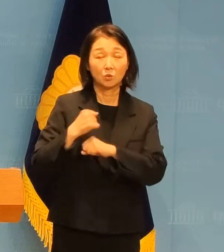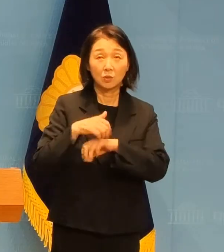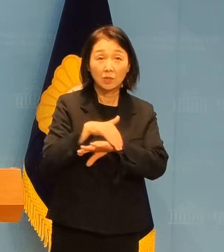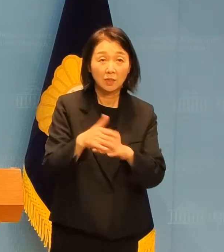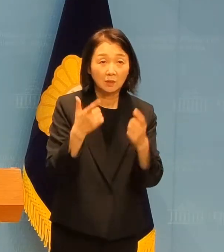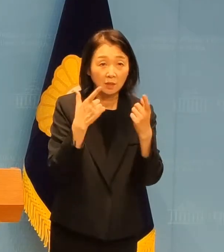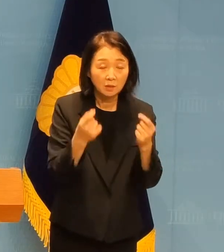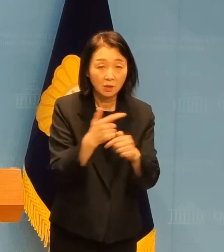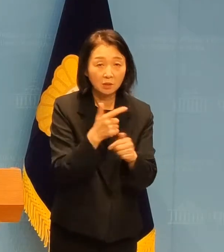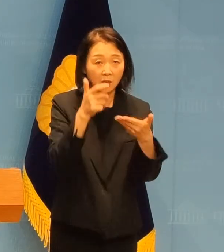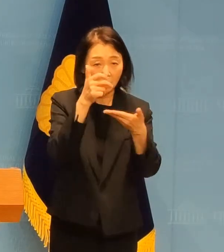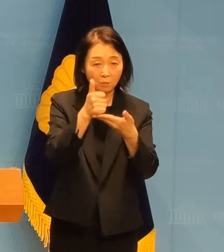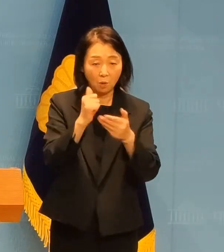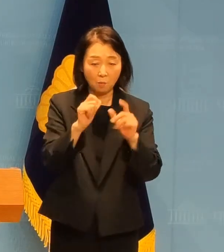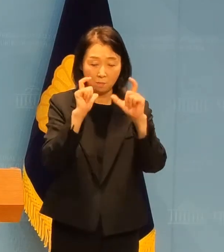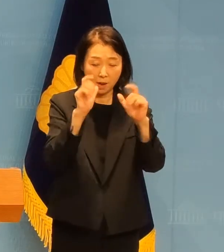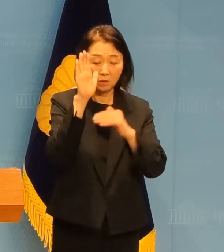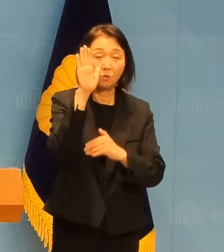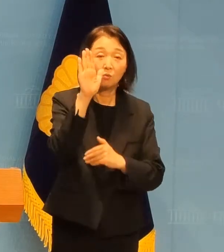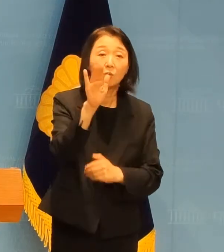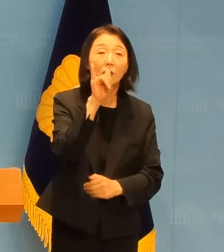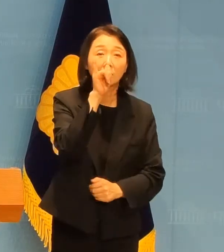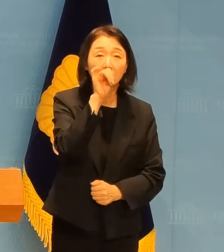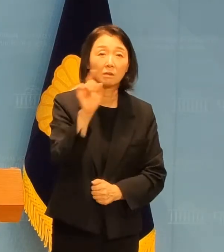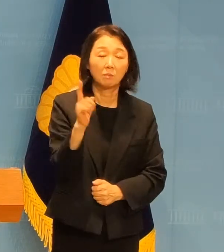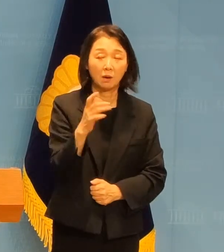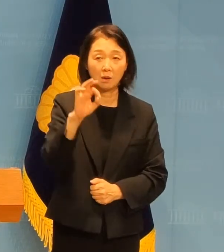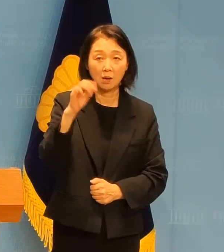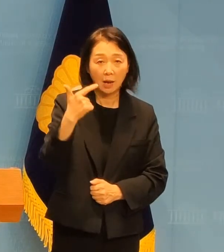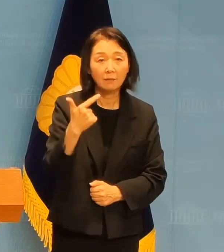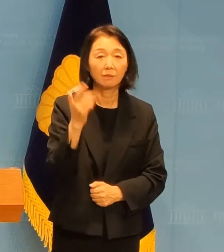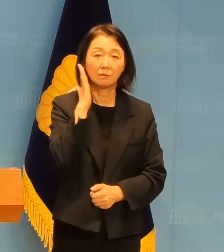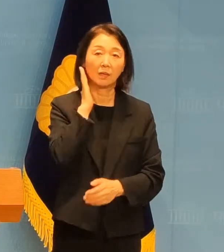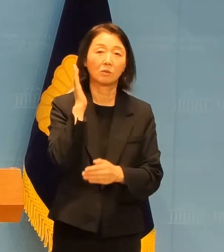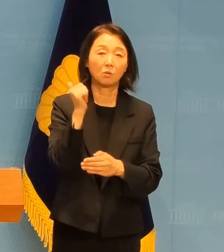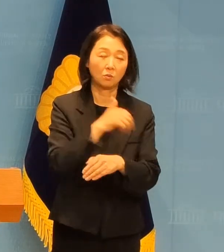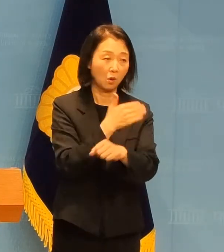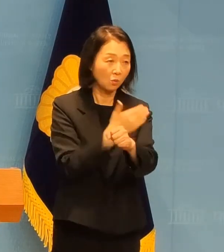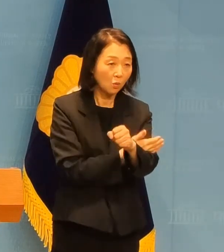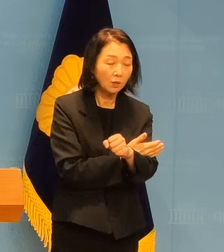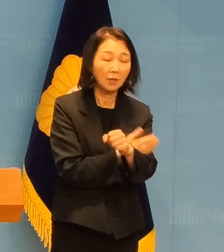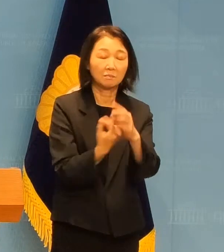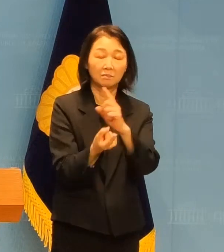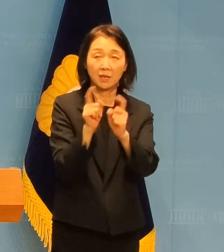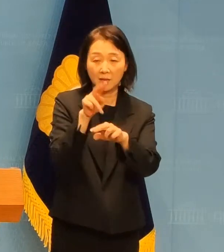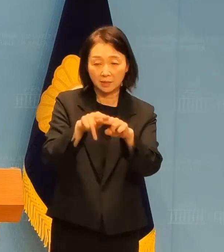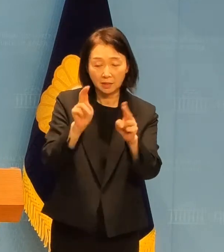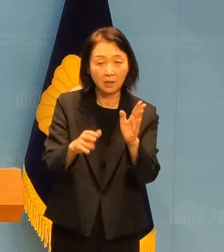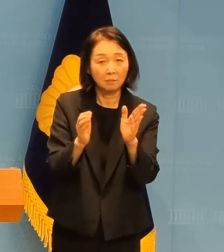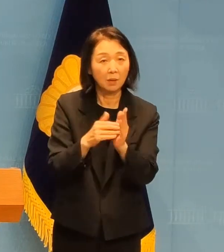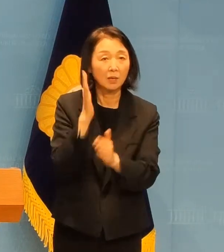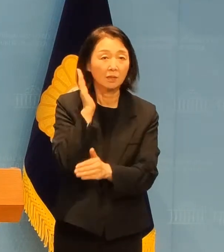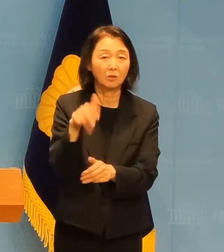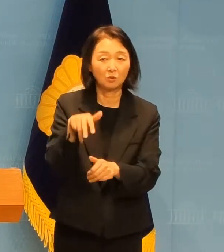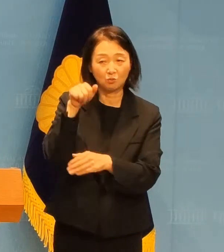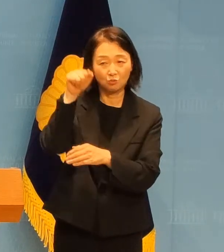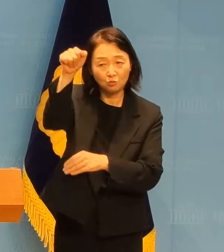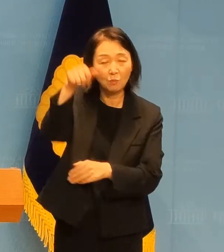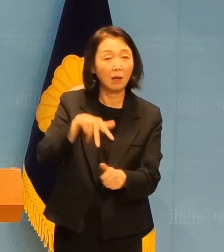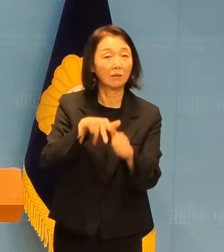군사작전처럼 대법원 판결 직후 이어진 한덕수의 대통령 권한대행 사퇴와 대선 출마